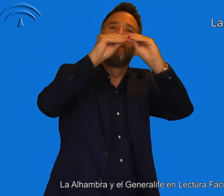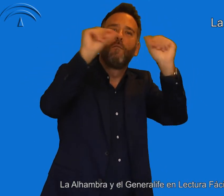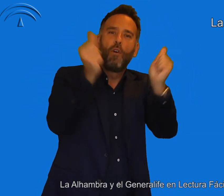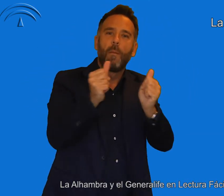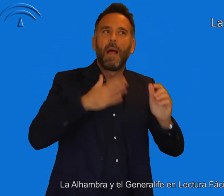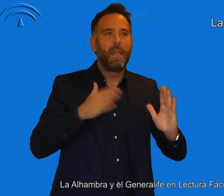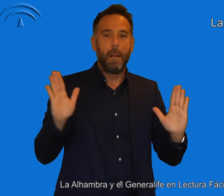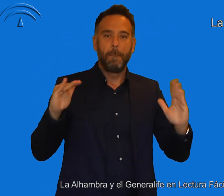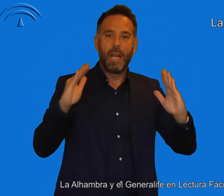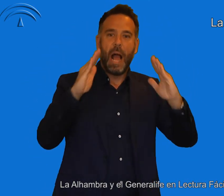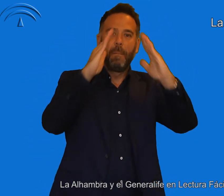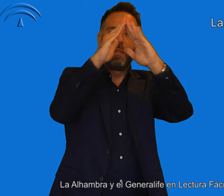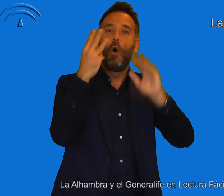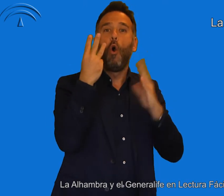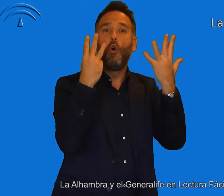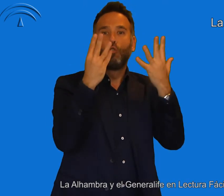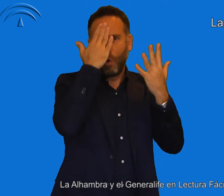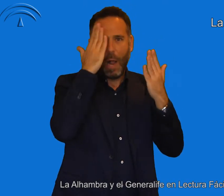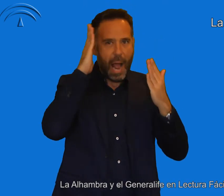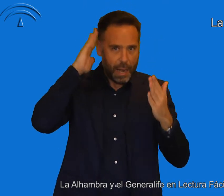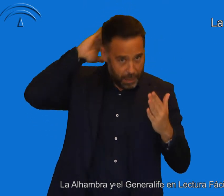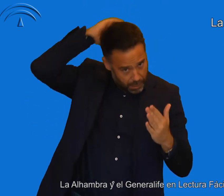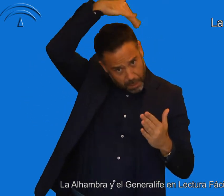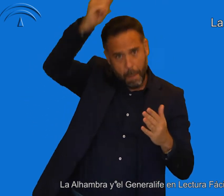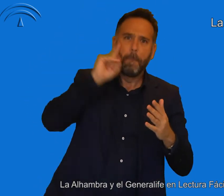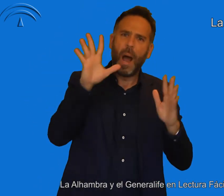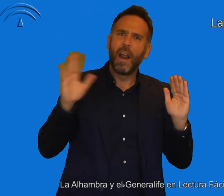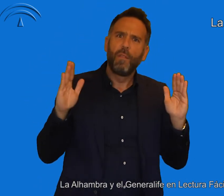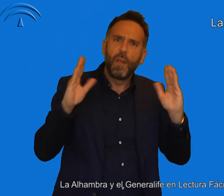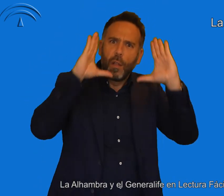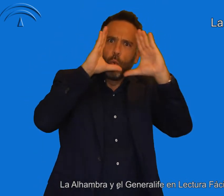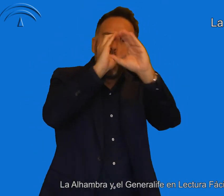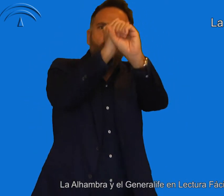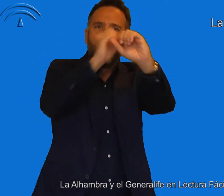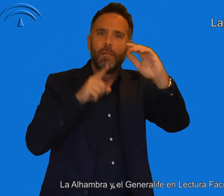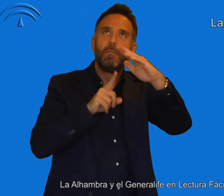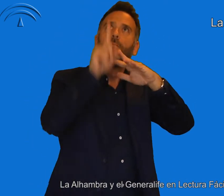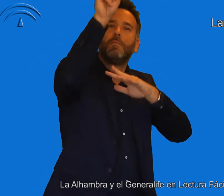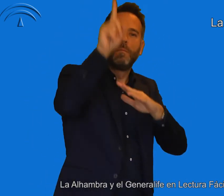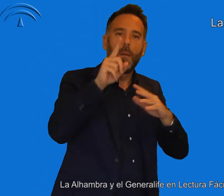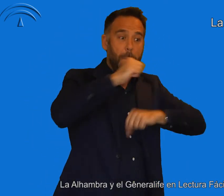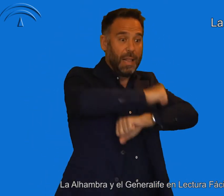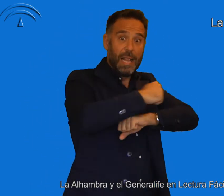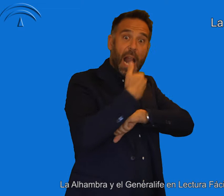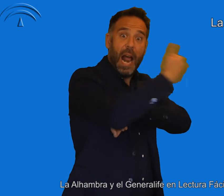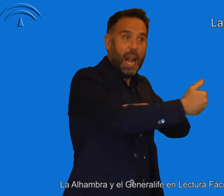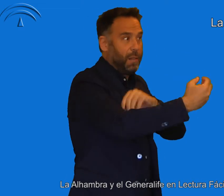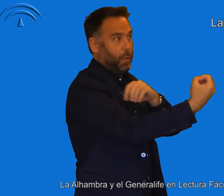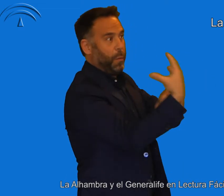una forma de pirámide de 8 caras y parece un túnel profundo. La luz entra por las ventanas laterales e